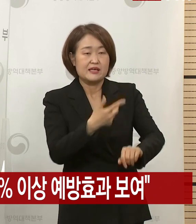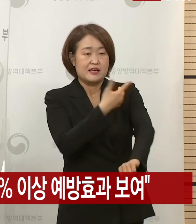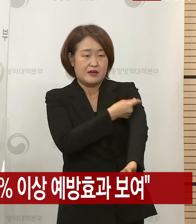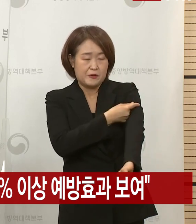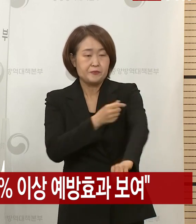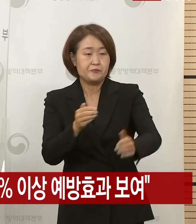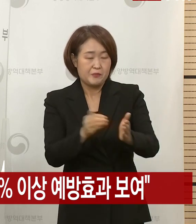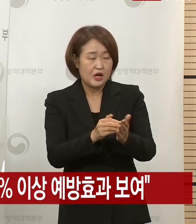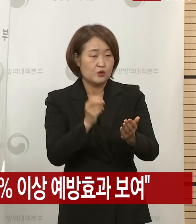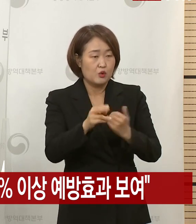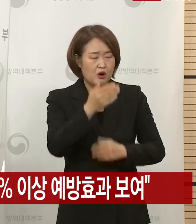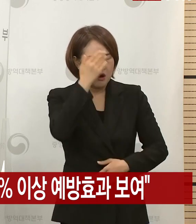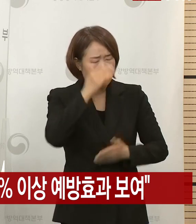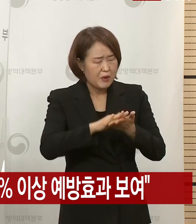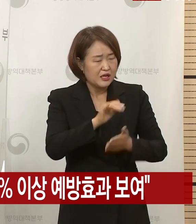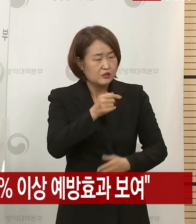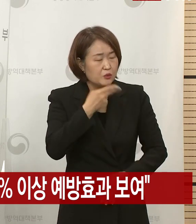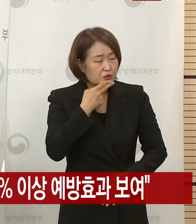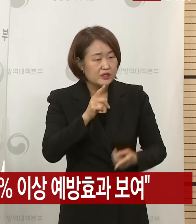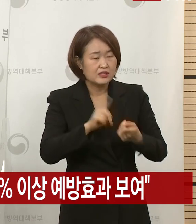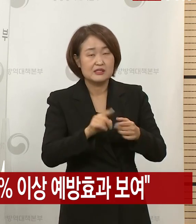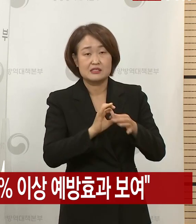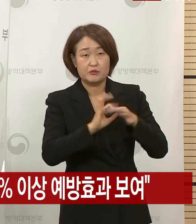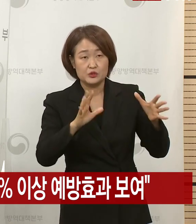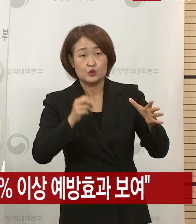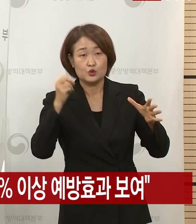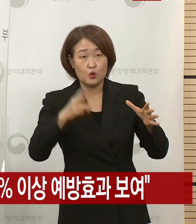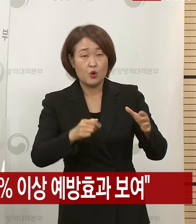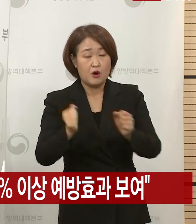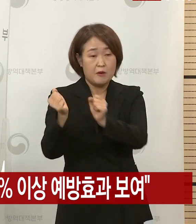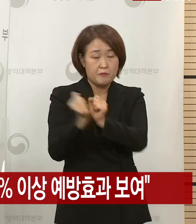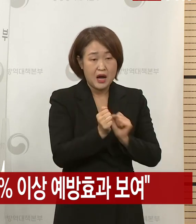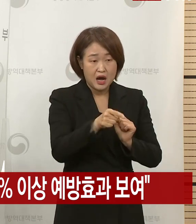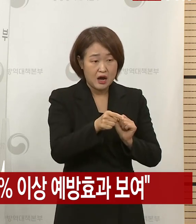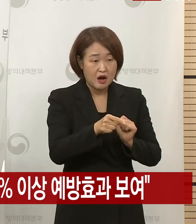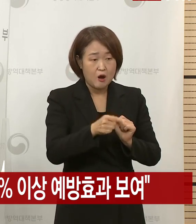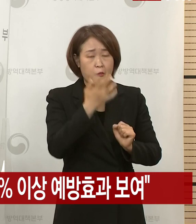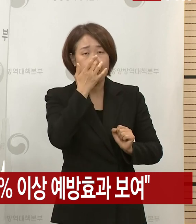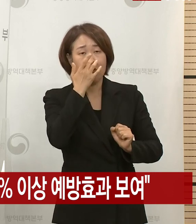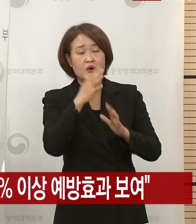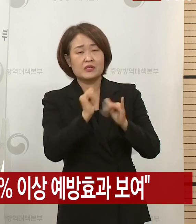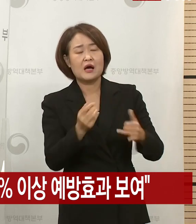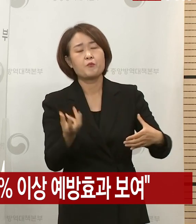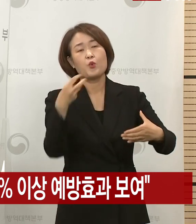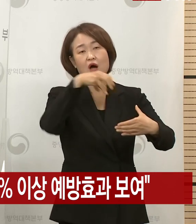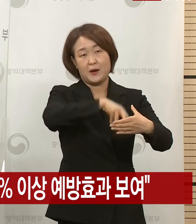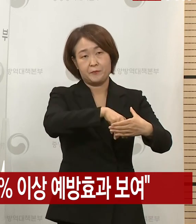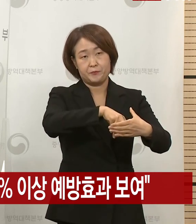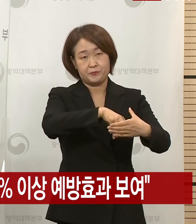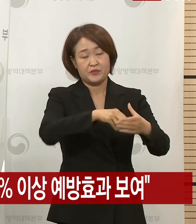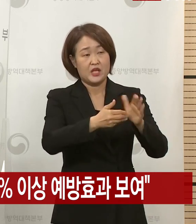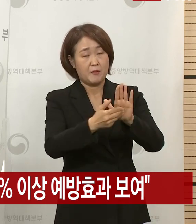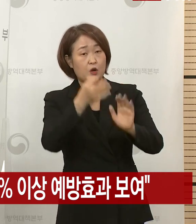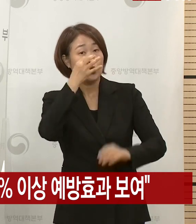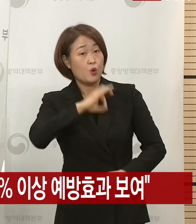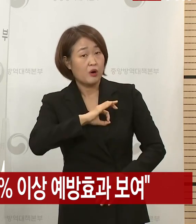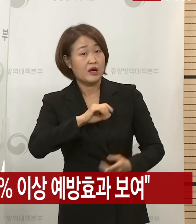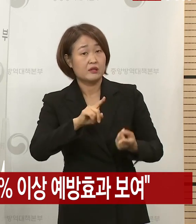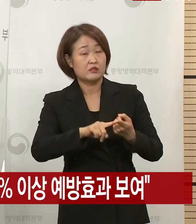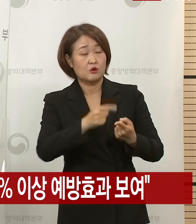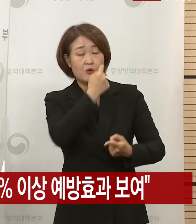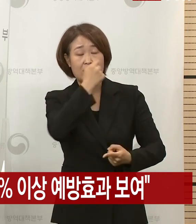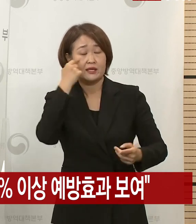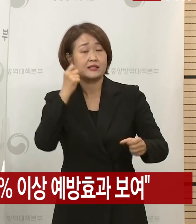증상 유무와 관계없이 검사하고 또 무증상 감염자를 포함한 예방 효과가 구체적으로 확인된